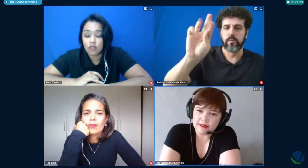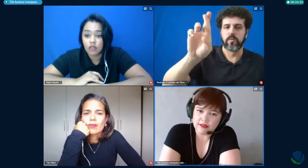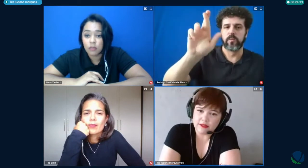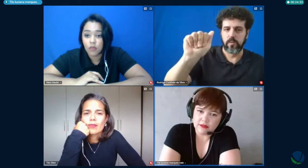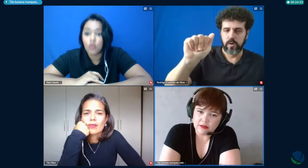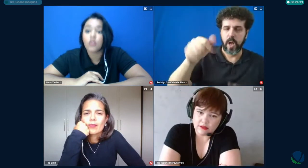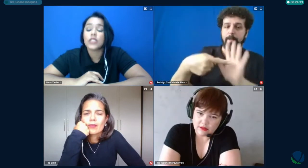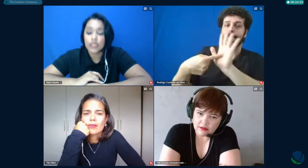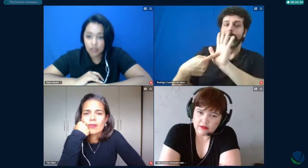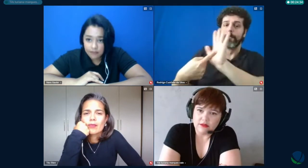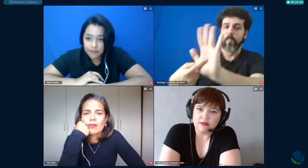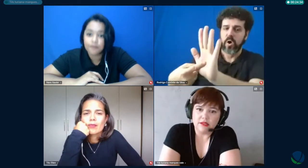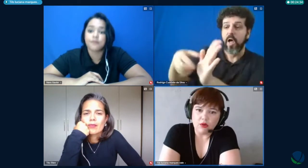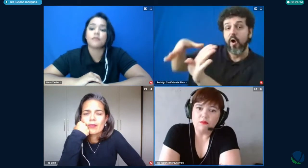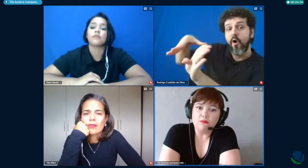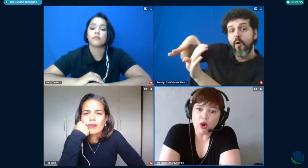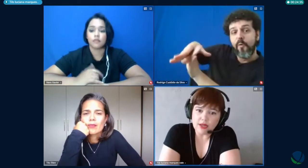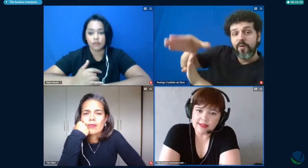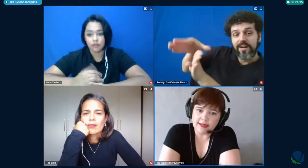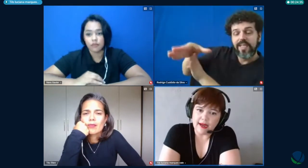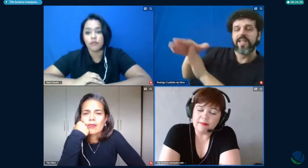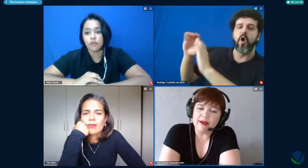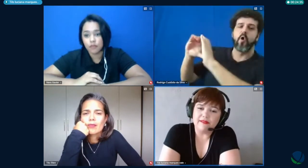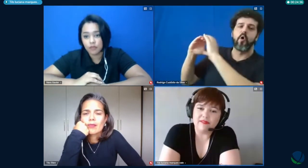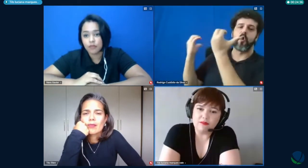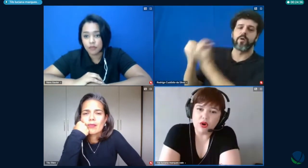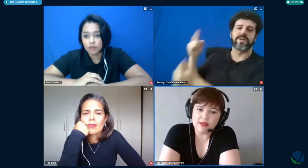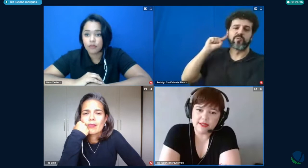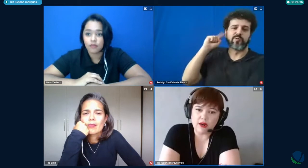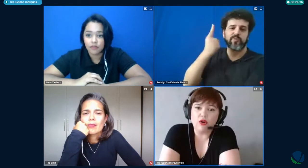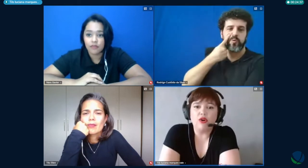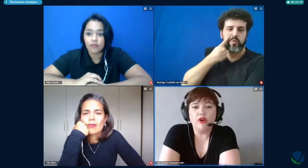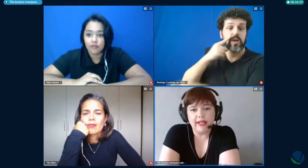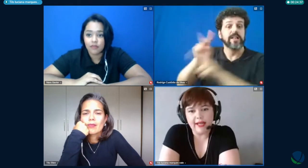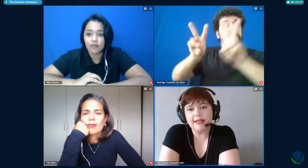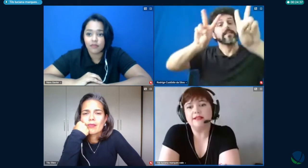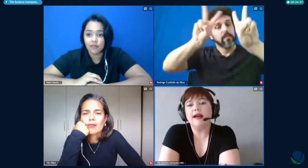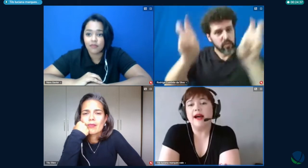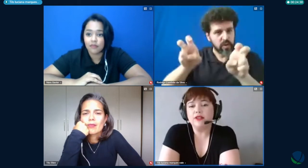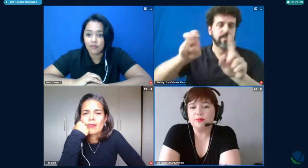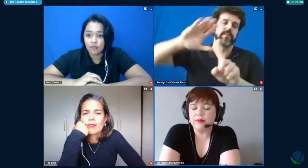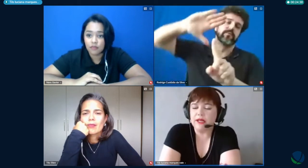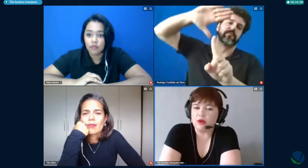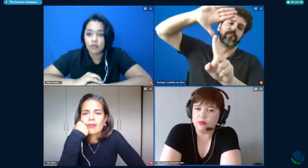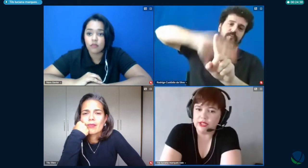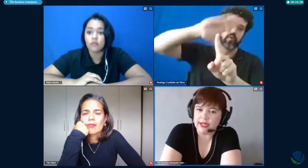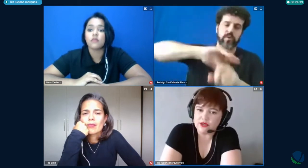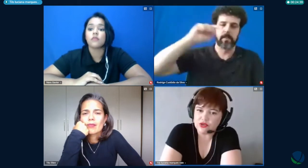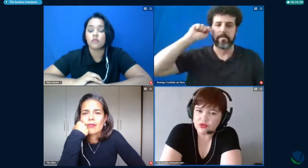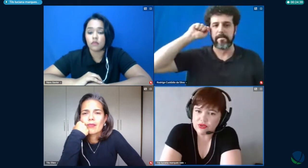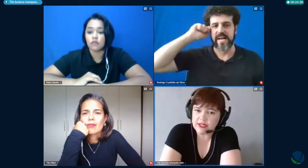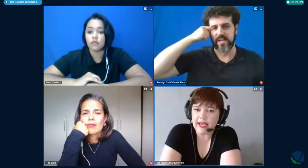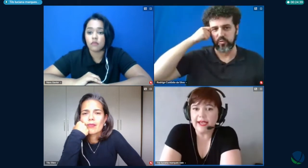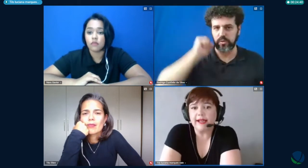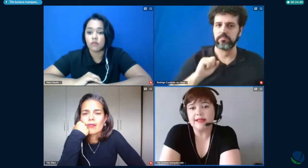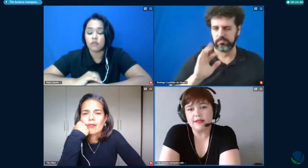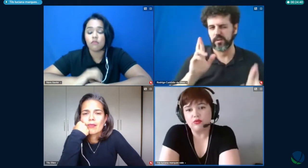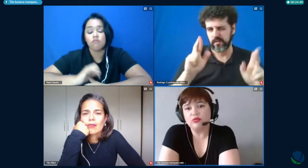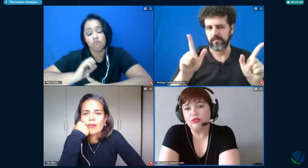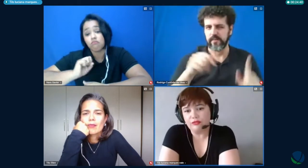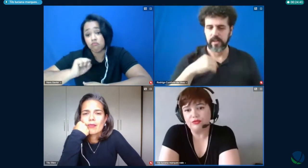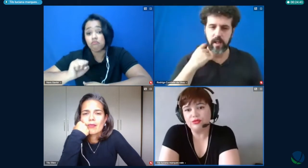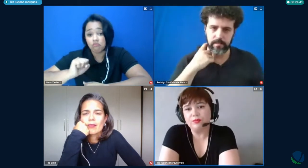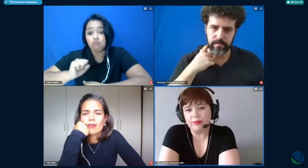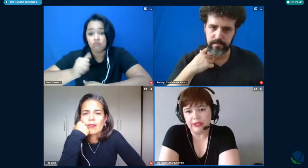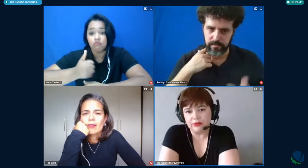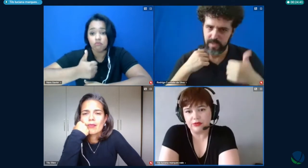mostra. Então, mostra, a palavra mostra, orientado pela comunidade surdo-cega, questão